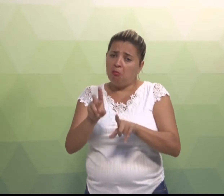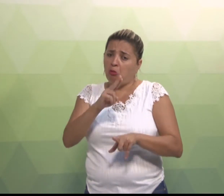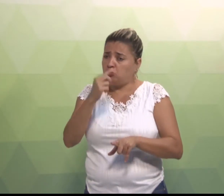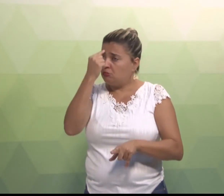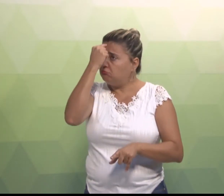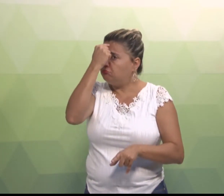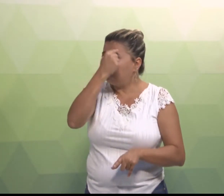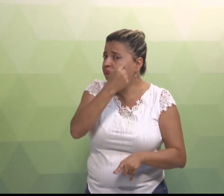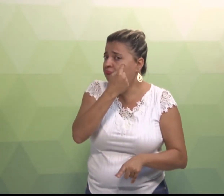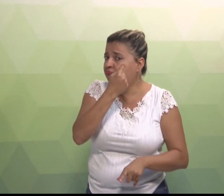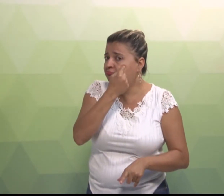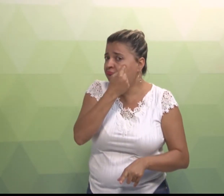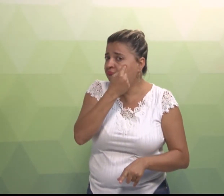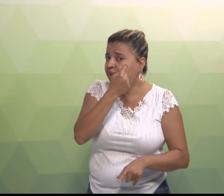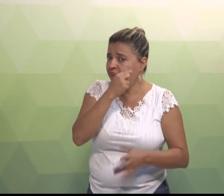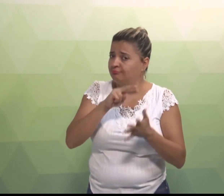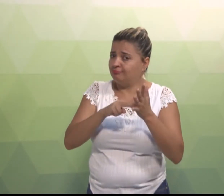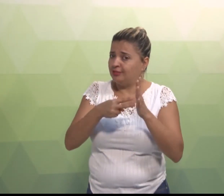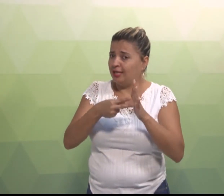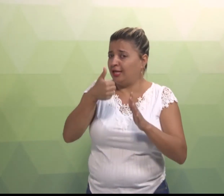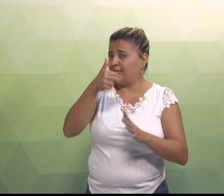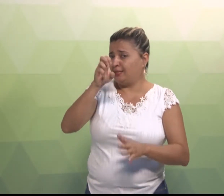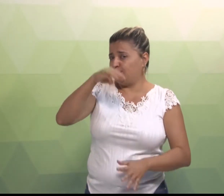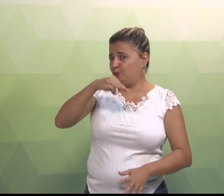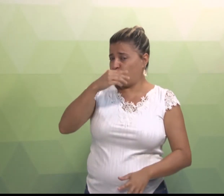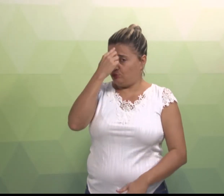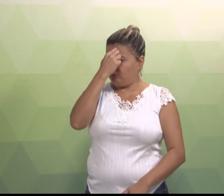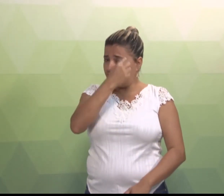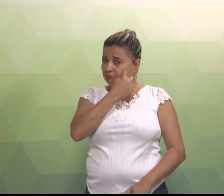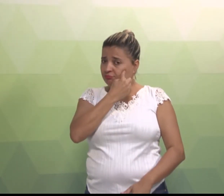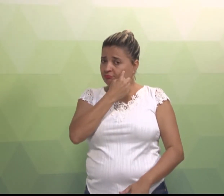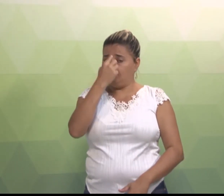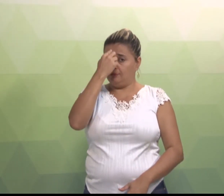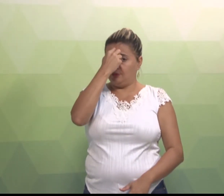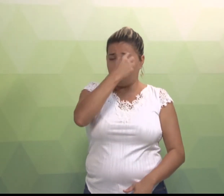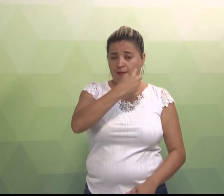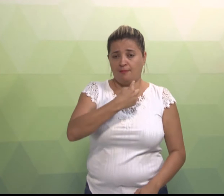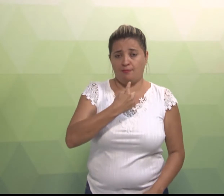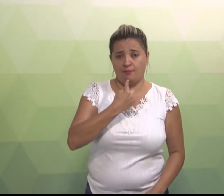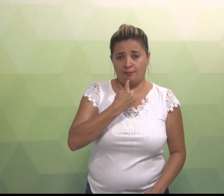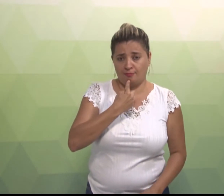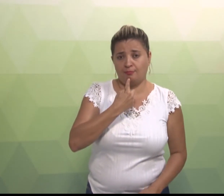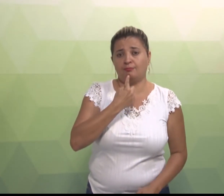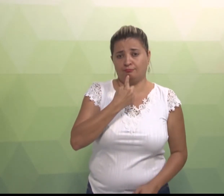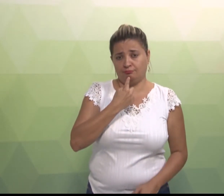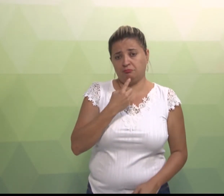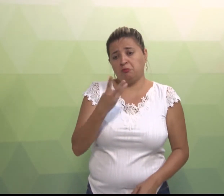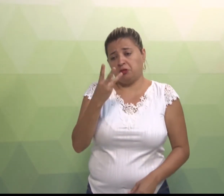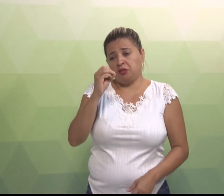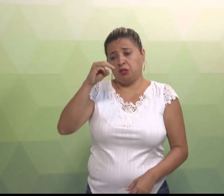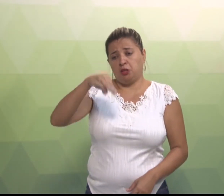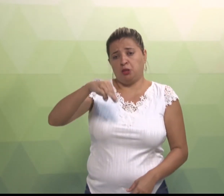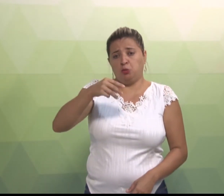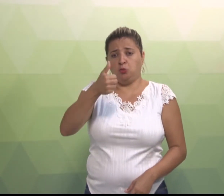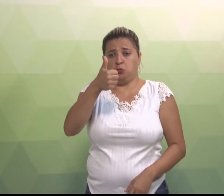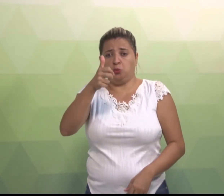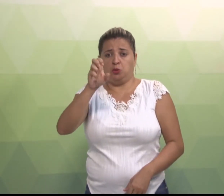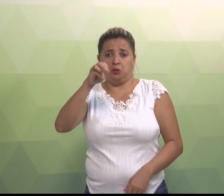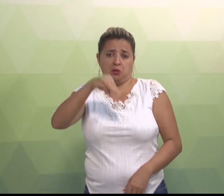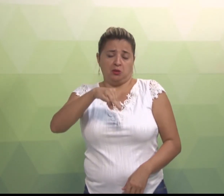ou podemos utilizar 15 minutos, né? Que o significado é esse, meia hora, 15 minutos. Utilizado